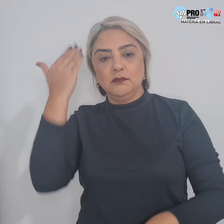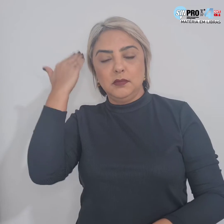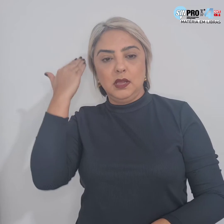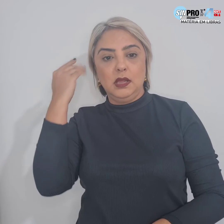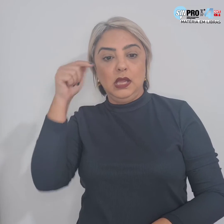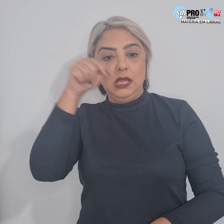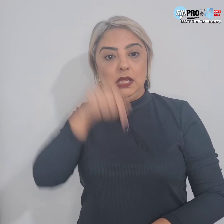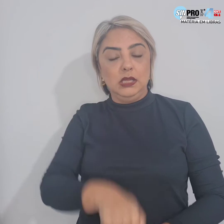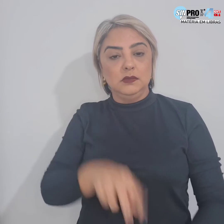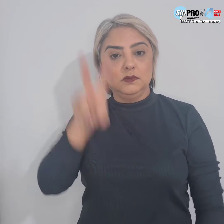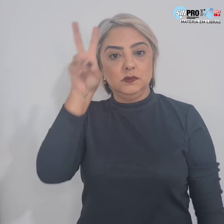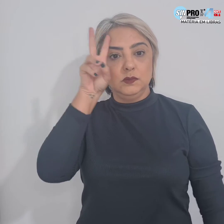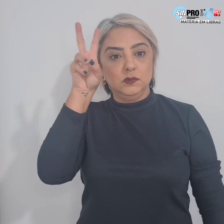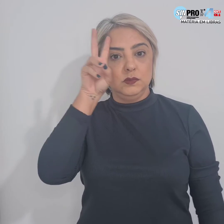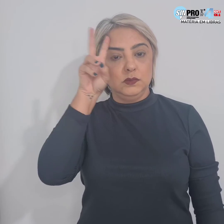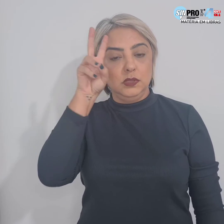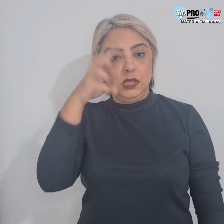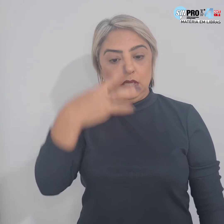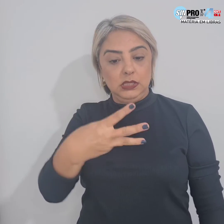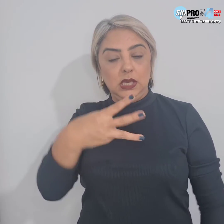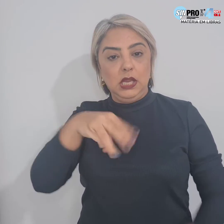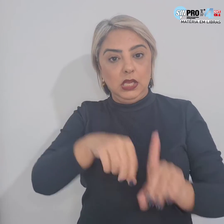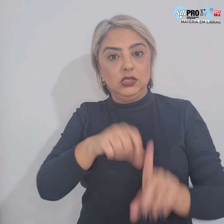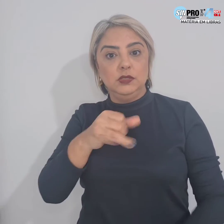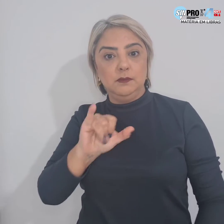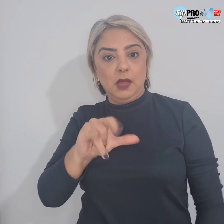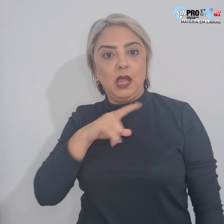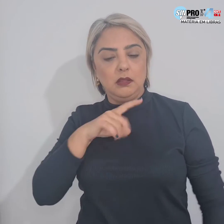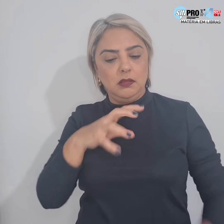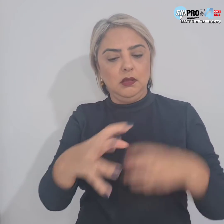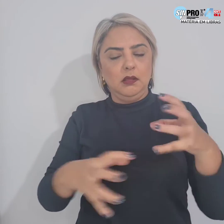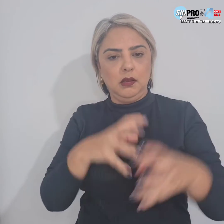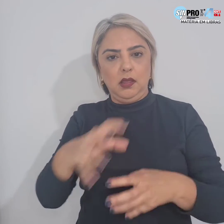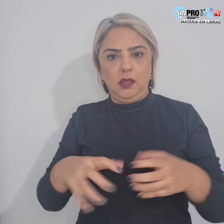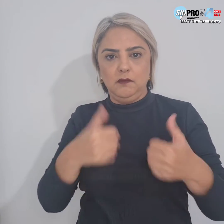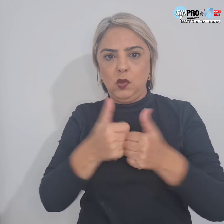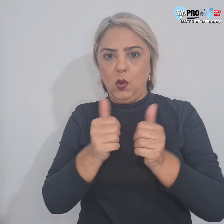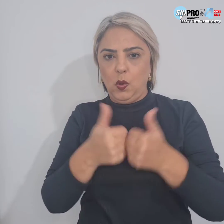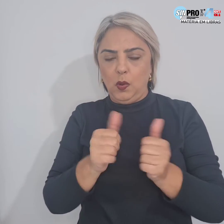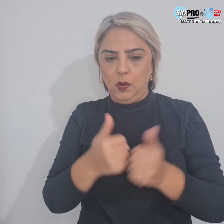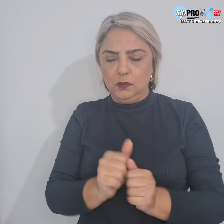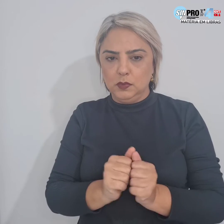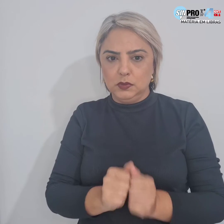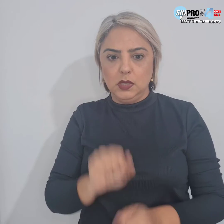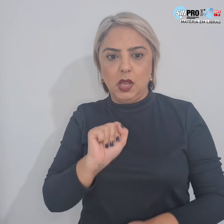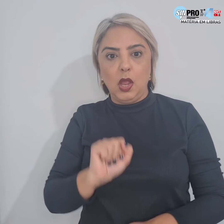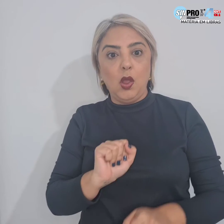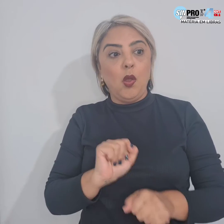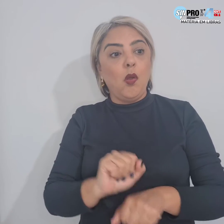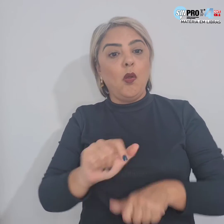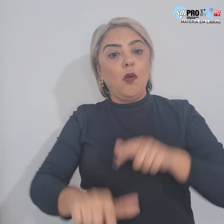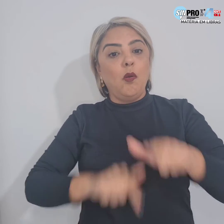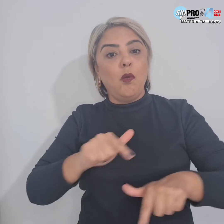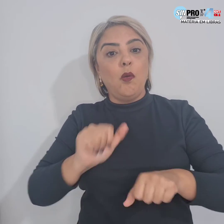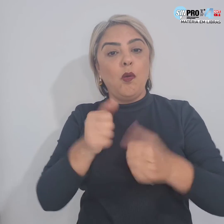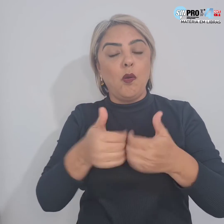nesta segunda-feira 3 haveria greve. Com as atividades paralisadas, eles